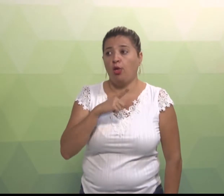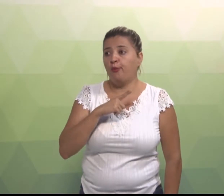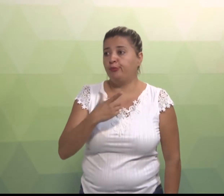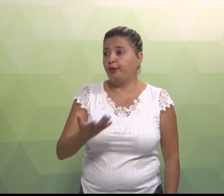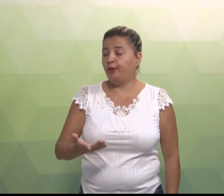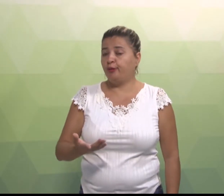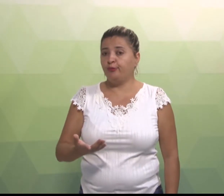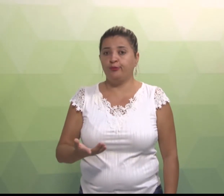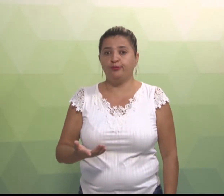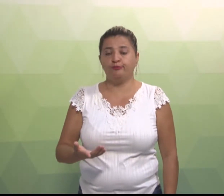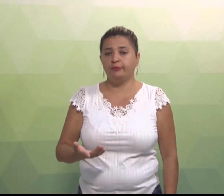Eu tenho